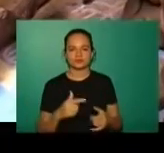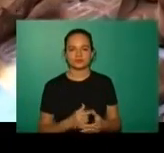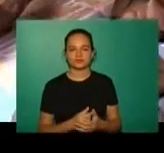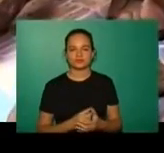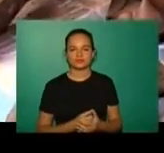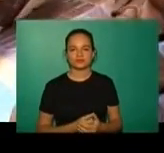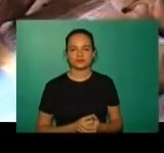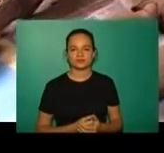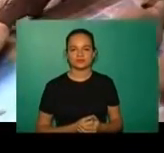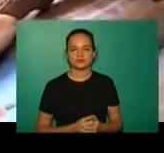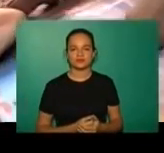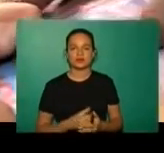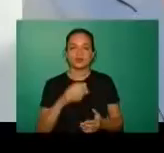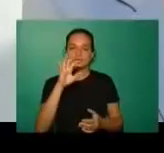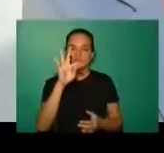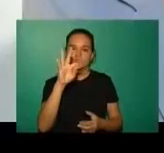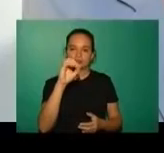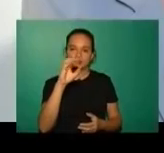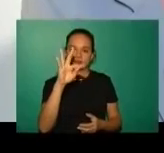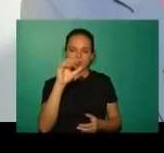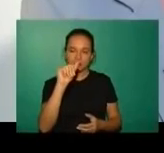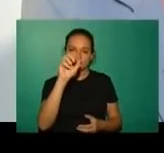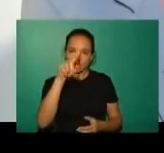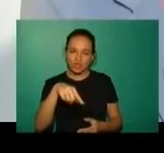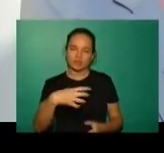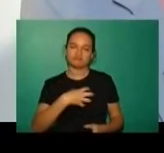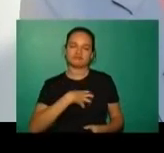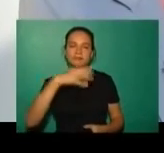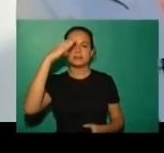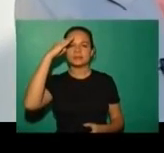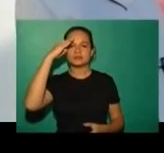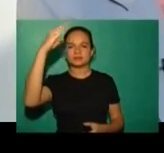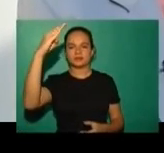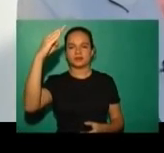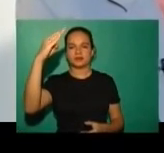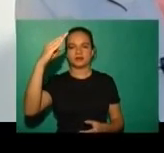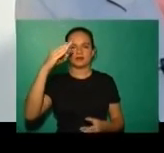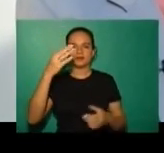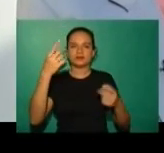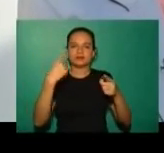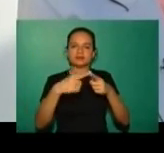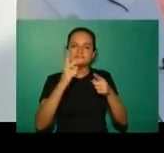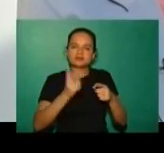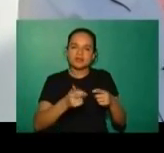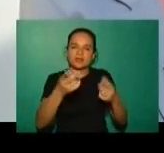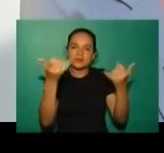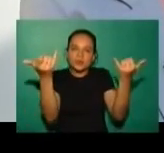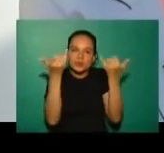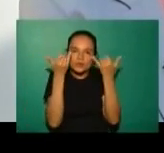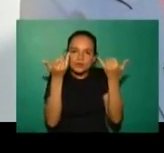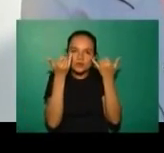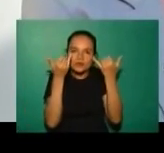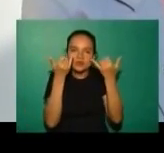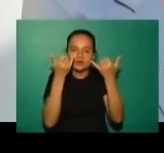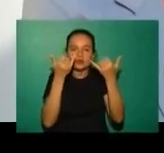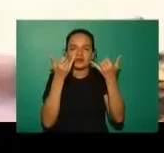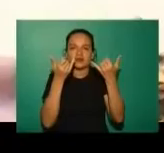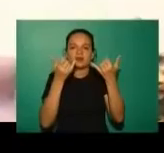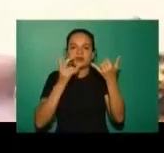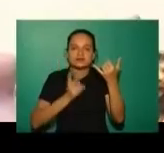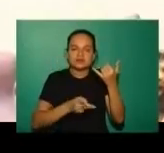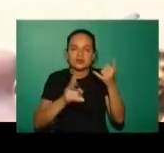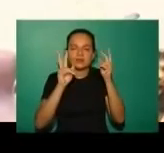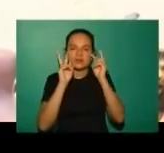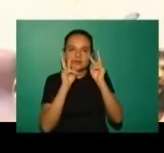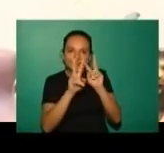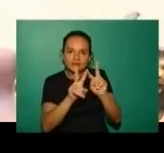sentidos. O tato será o sentido de complementação das informações recebidas